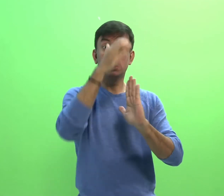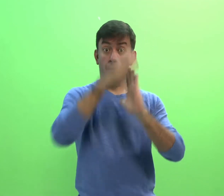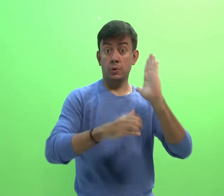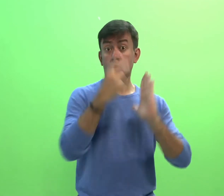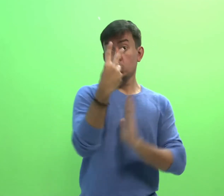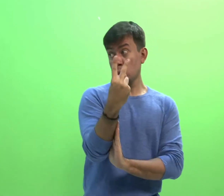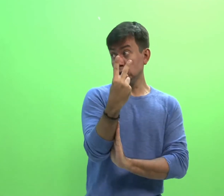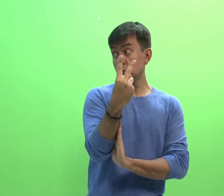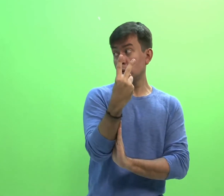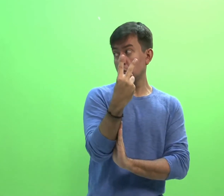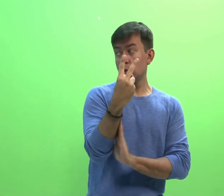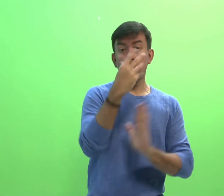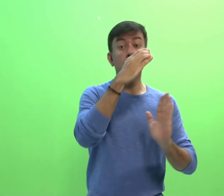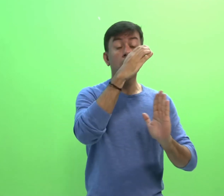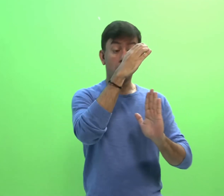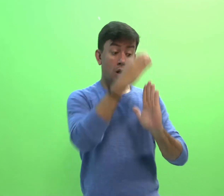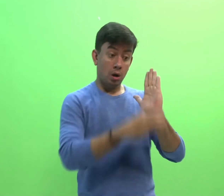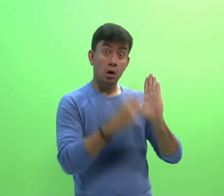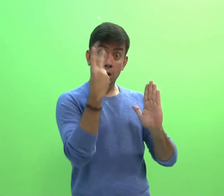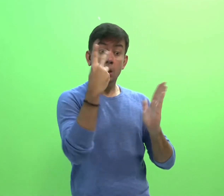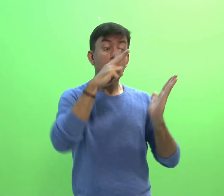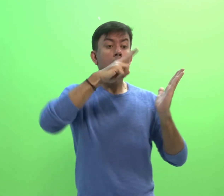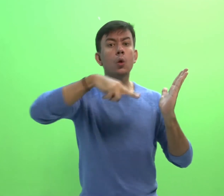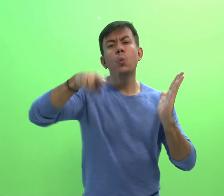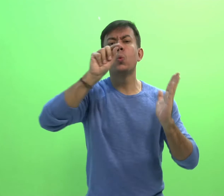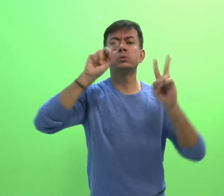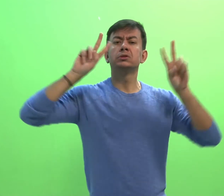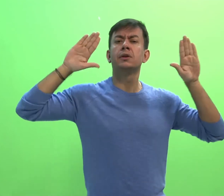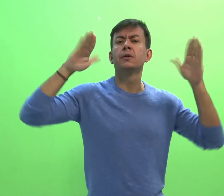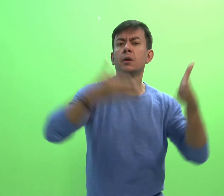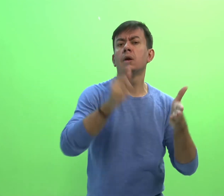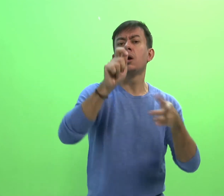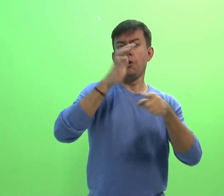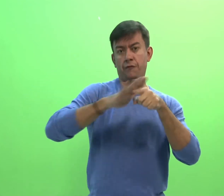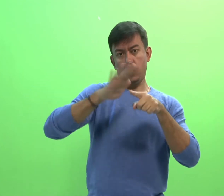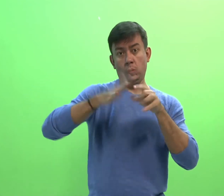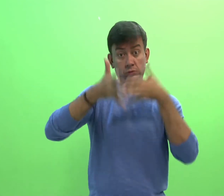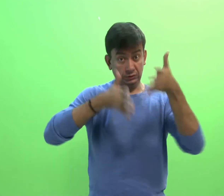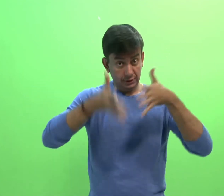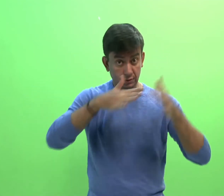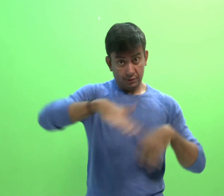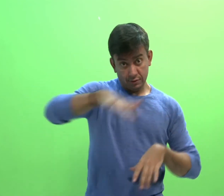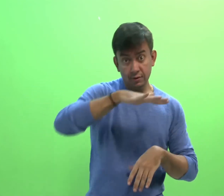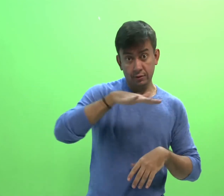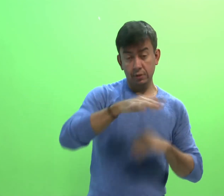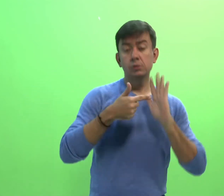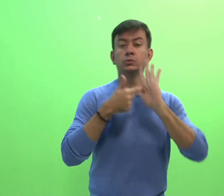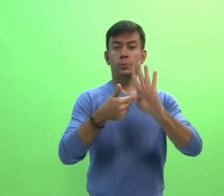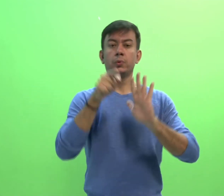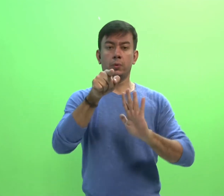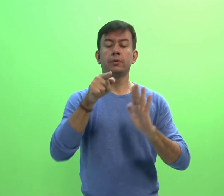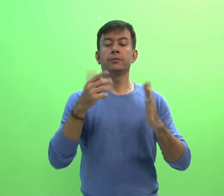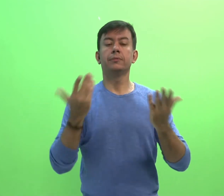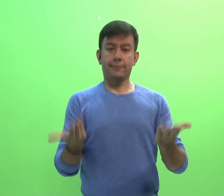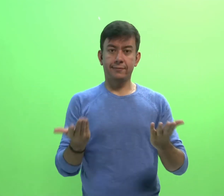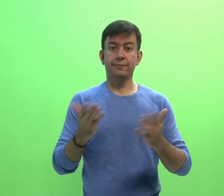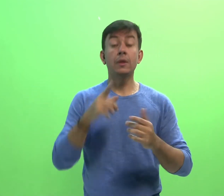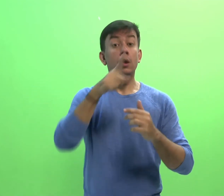vocês a aprender. E no capítulo 2, vocês vão ver o que vem a ser a fonologia dentro da língua de